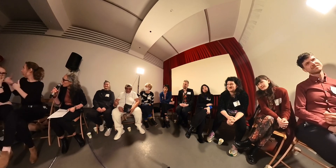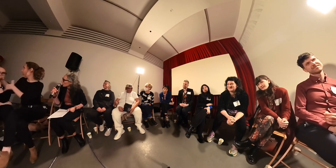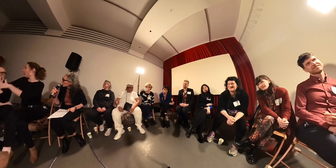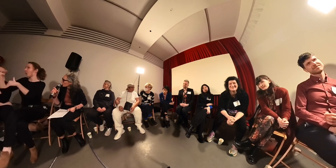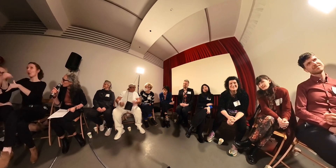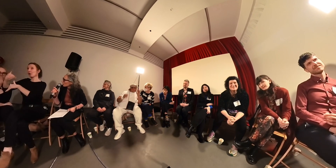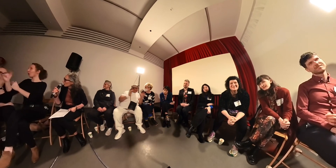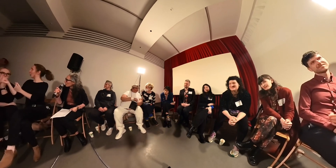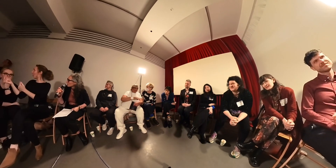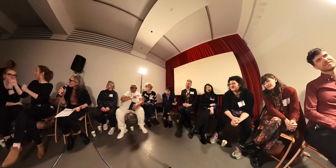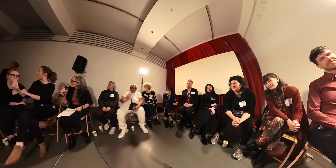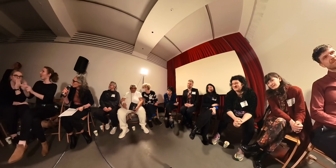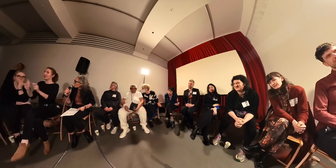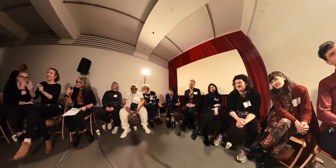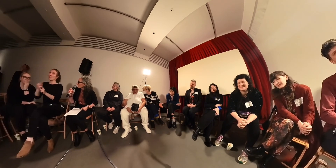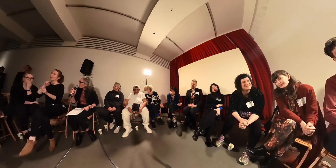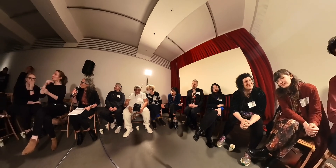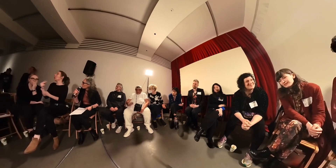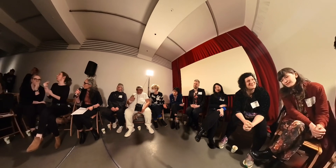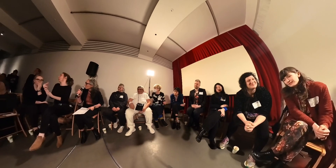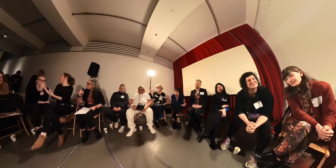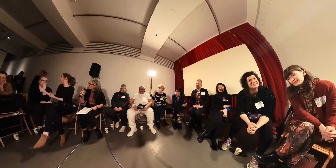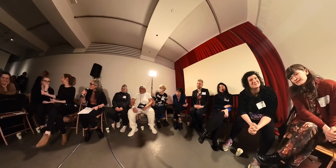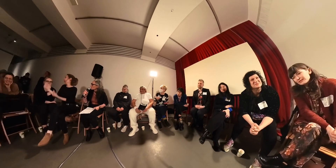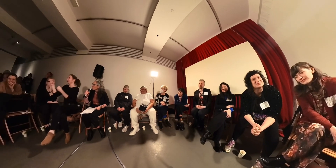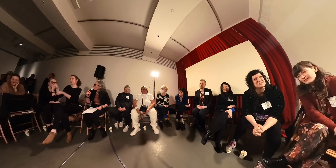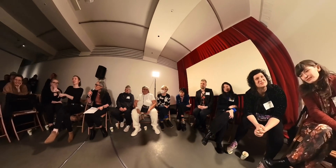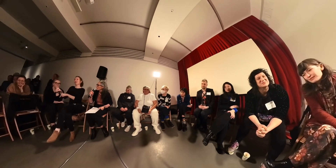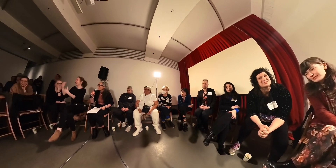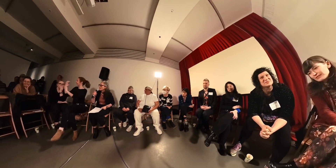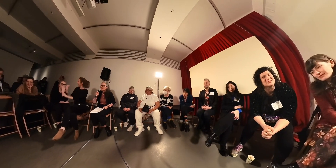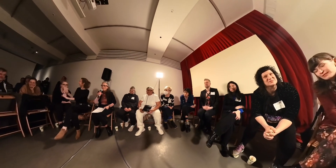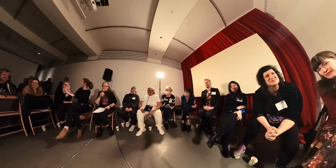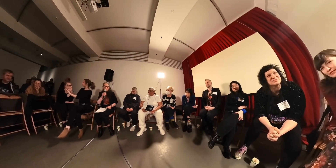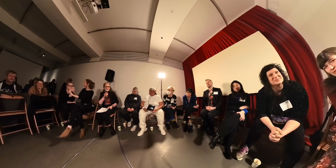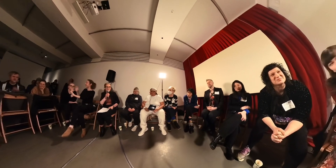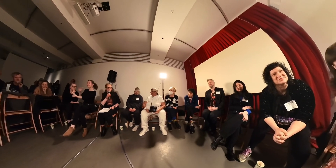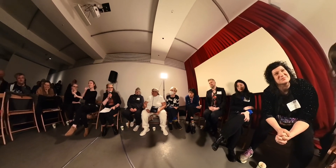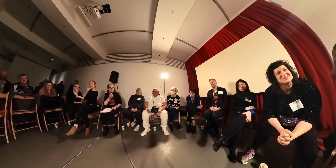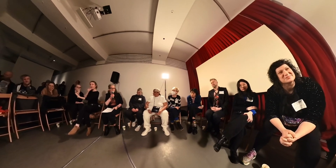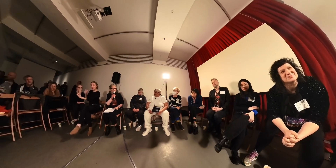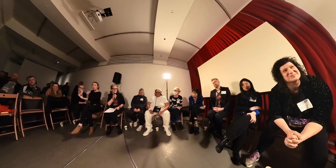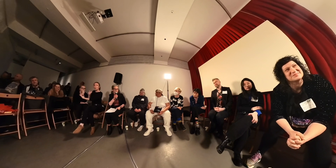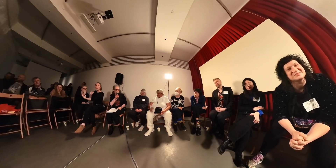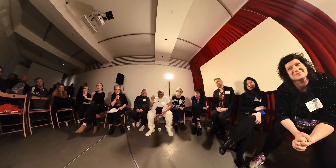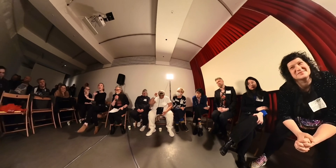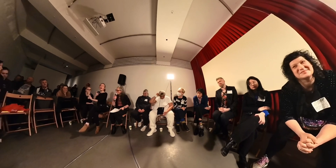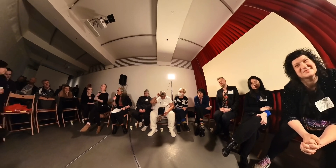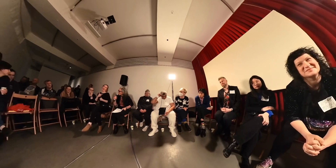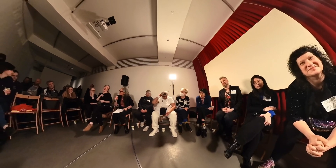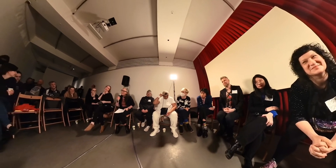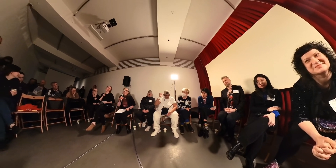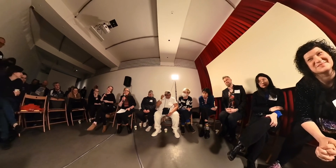dnes přišli, protože to bylo pro nás moc důležité, aby jsme to publikum měli a já jsem si to